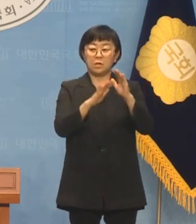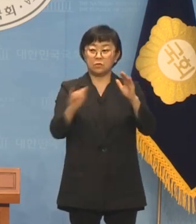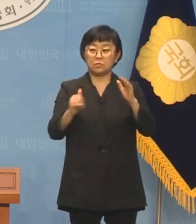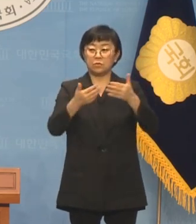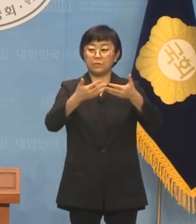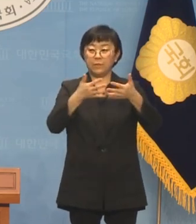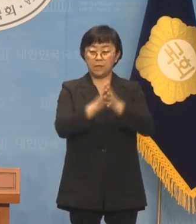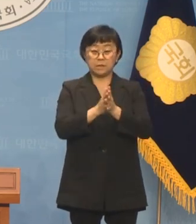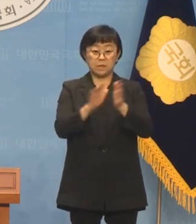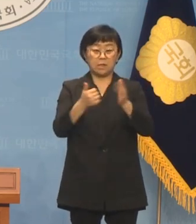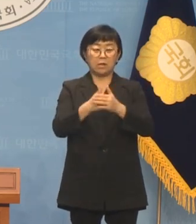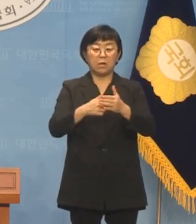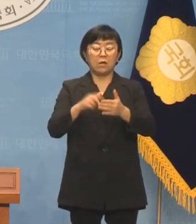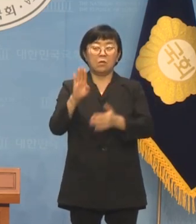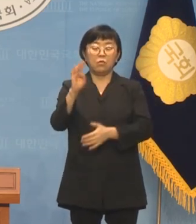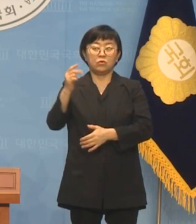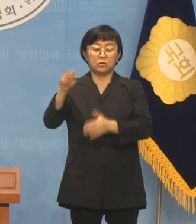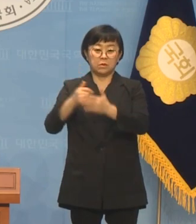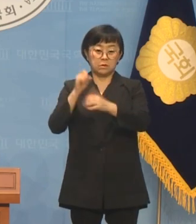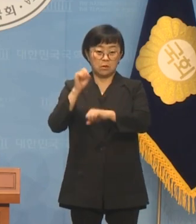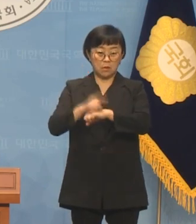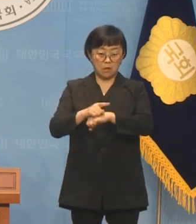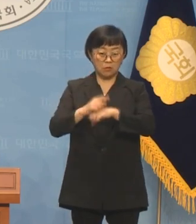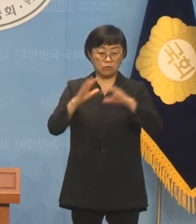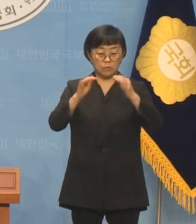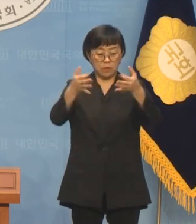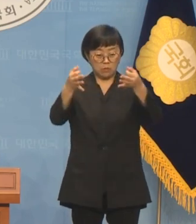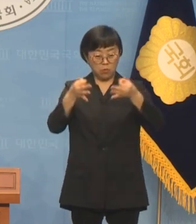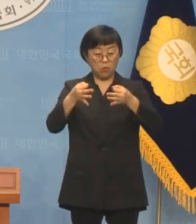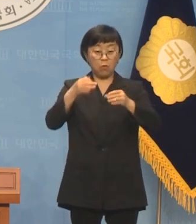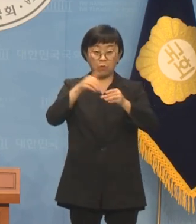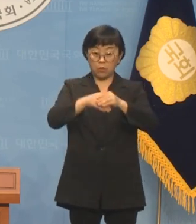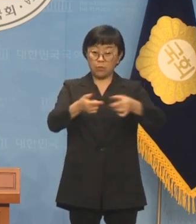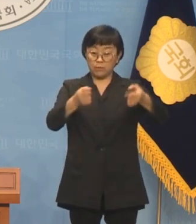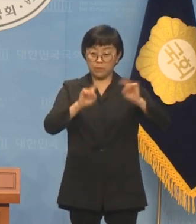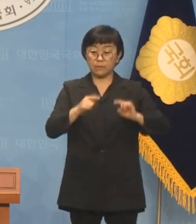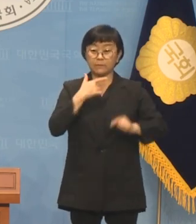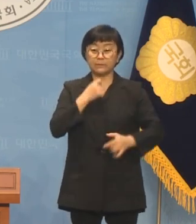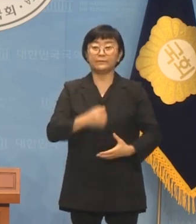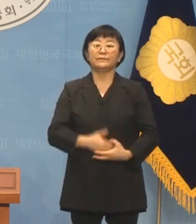이슈로 보수적 성향의 국민에게 환심을 사려는 의도입니까?